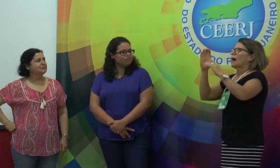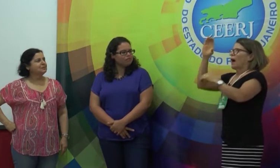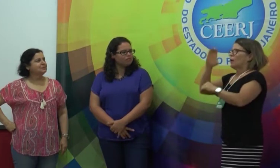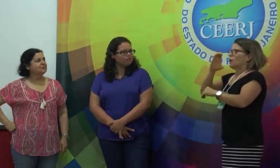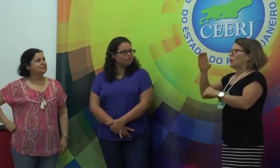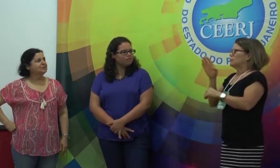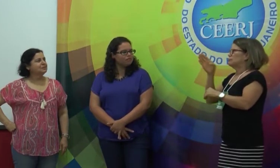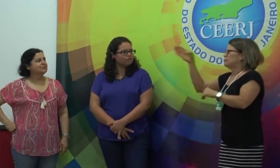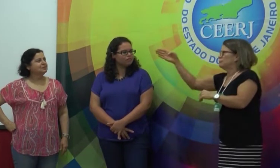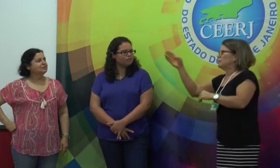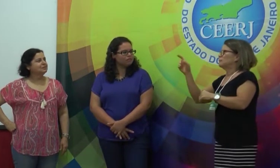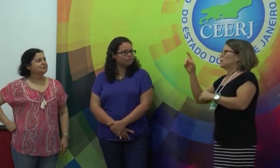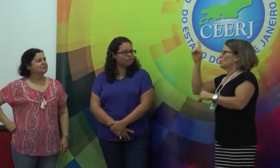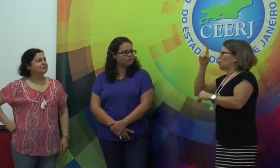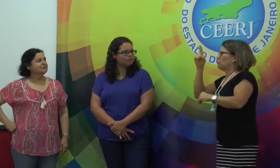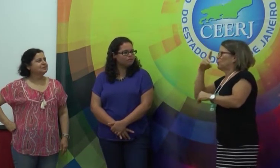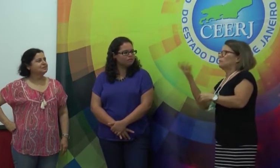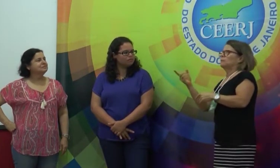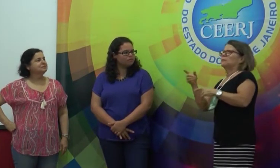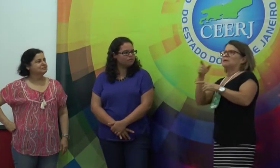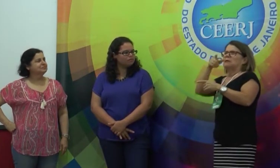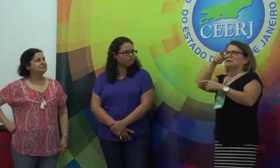fiquei admirada.